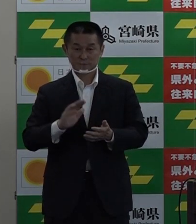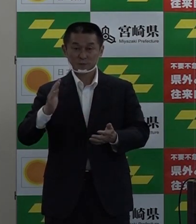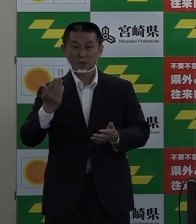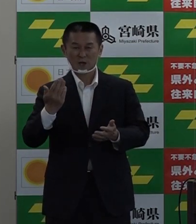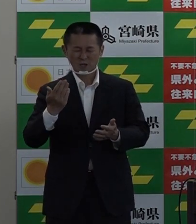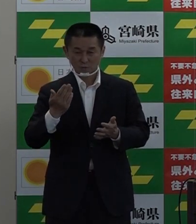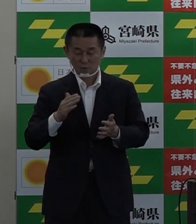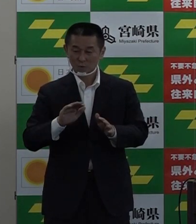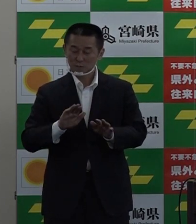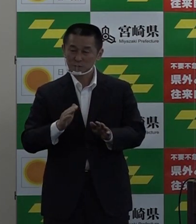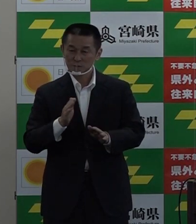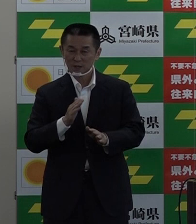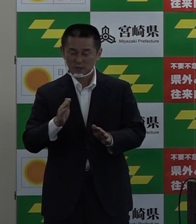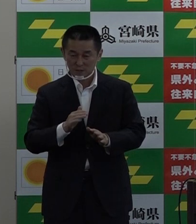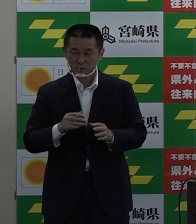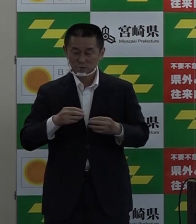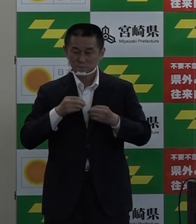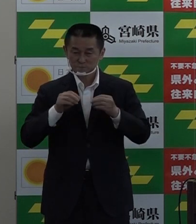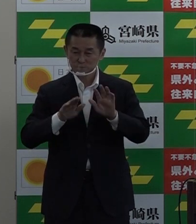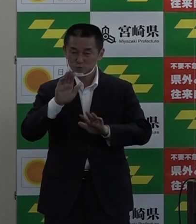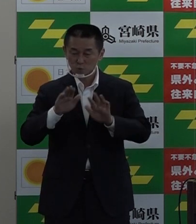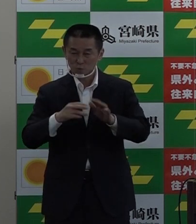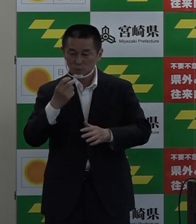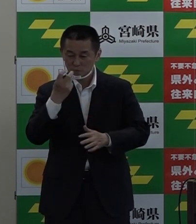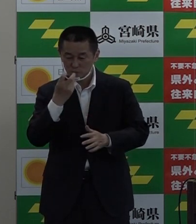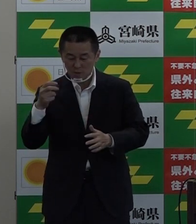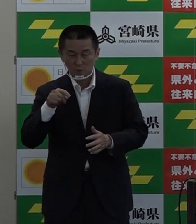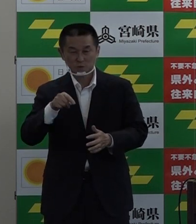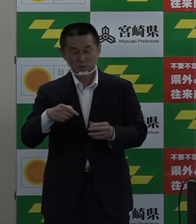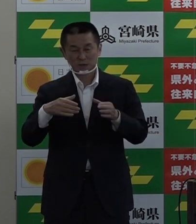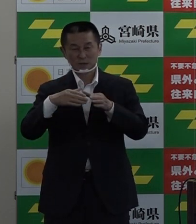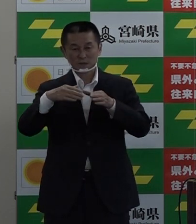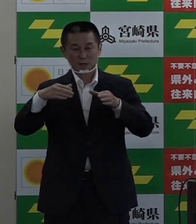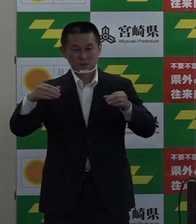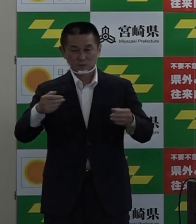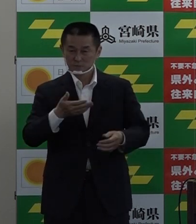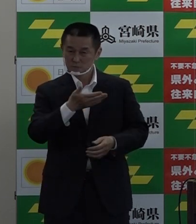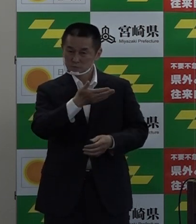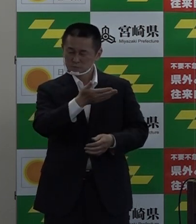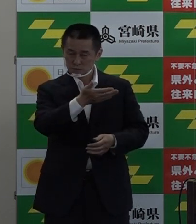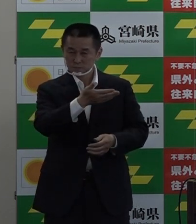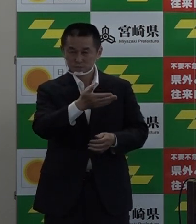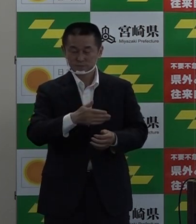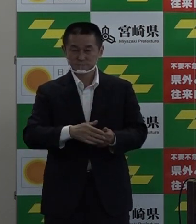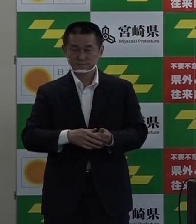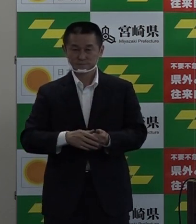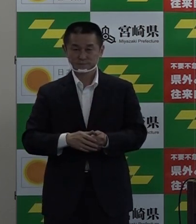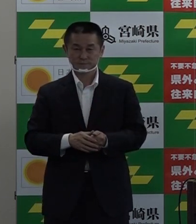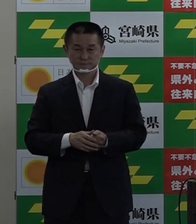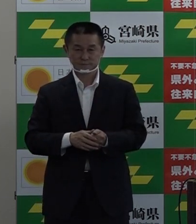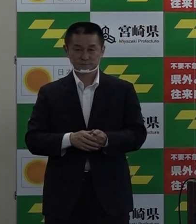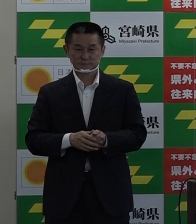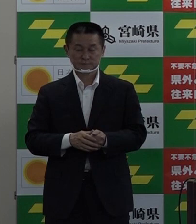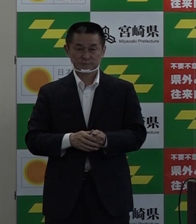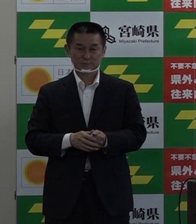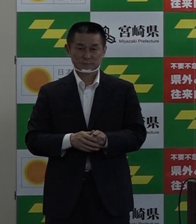直近の感染状況を確認しますと、全国このような状況になっております